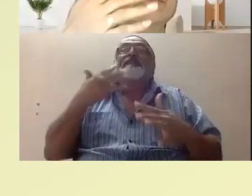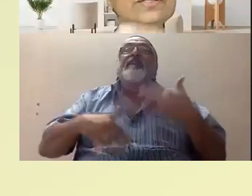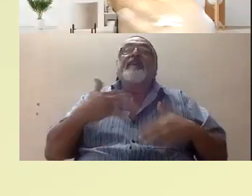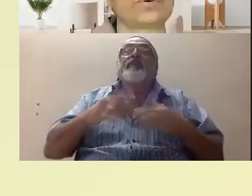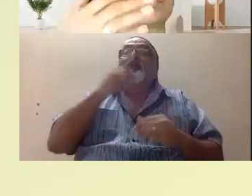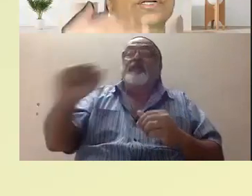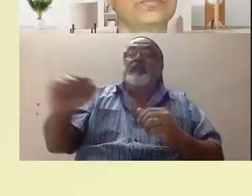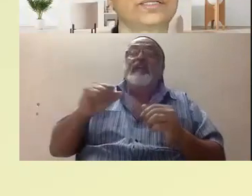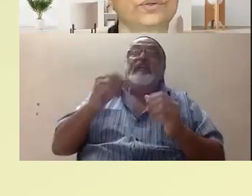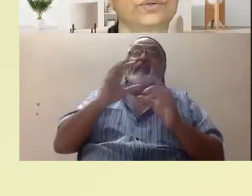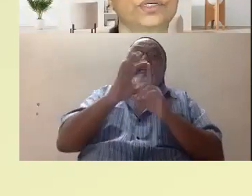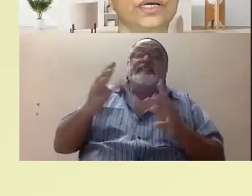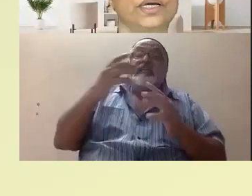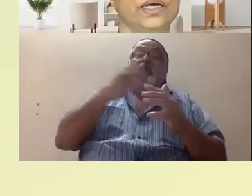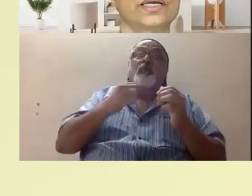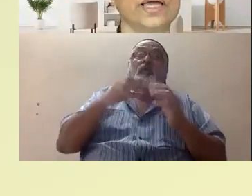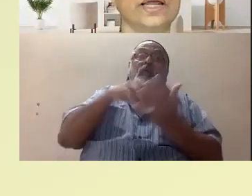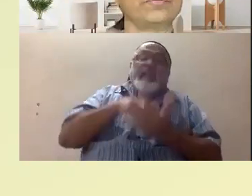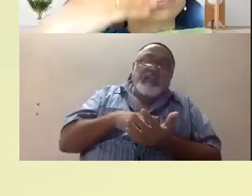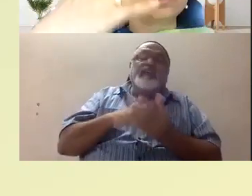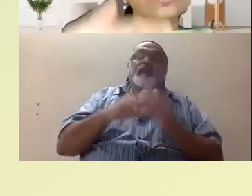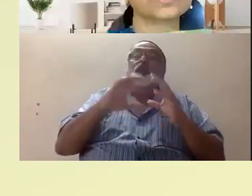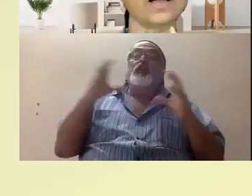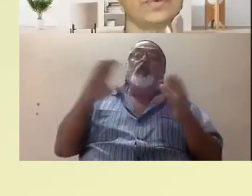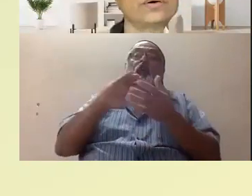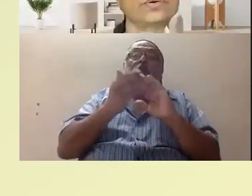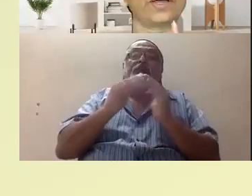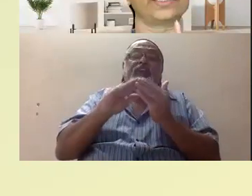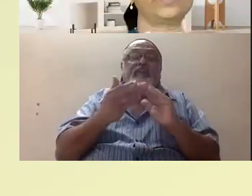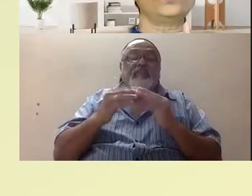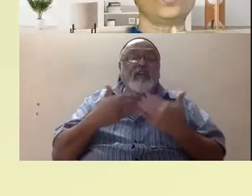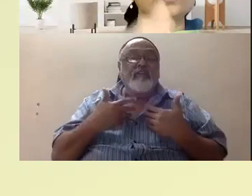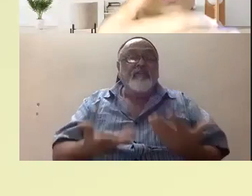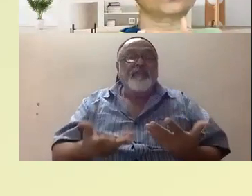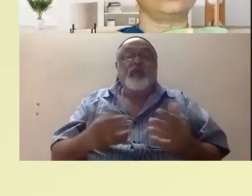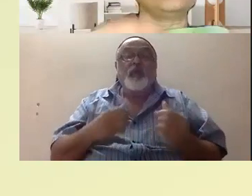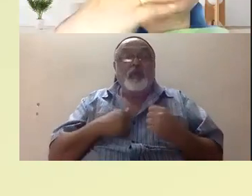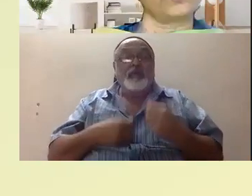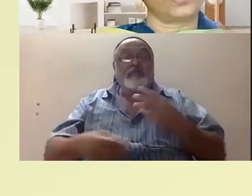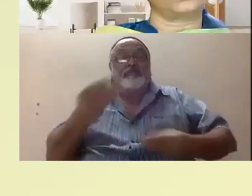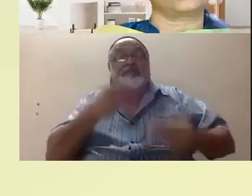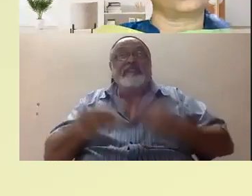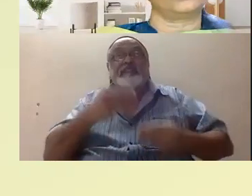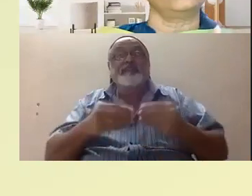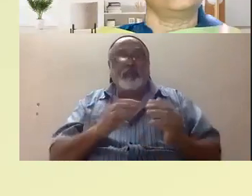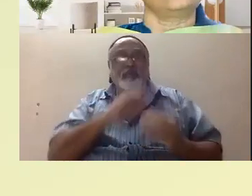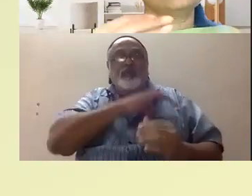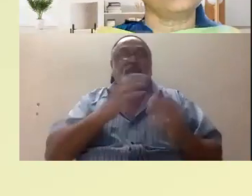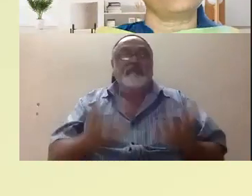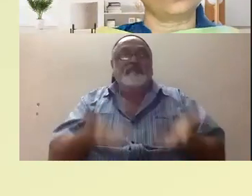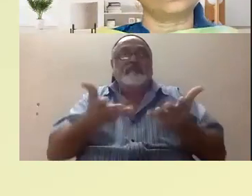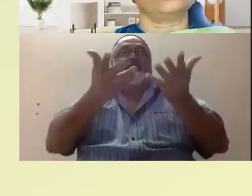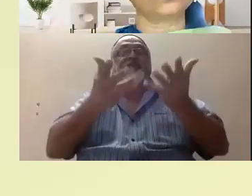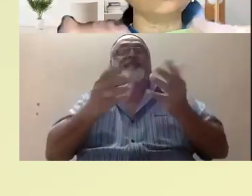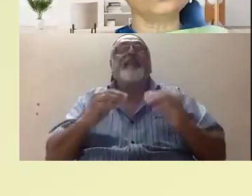विन विन सिचुएशन की बात होती है कि एंटरप्रेनर्स का भी कुछ फायदा हो और जिस काम के लिए वो निकले हैं उसमें